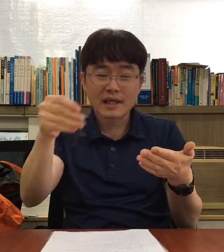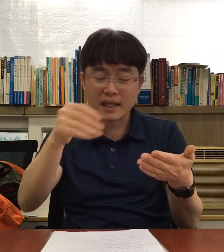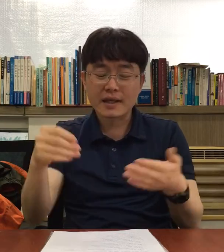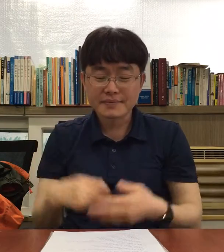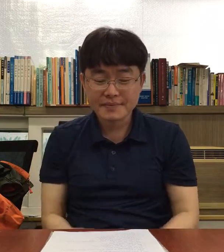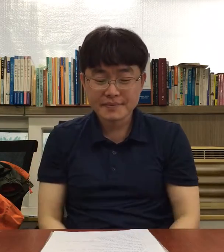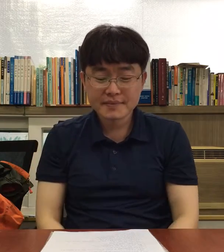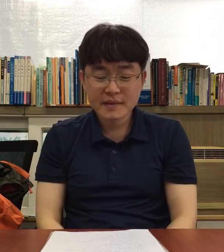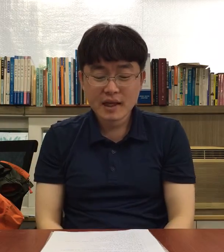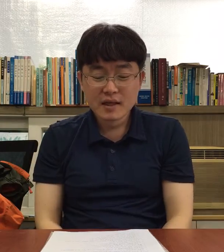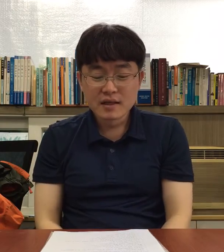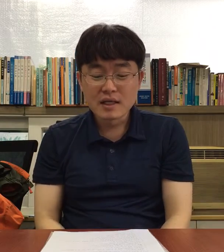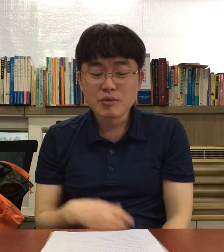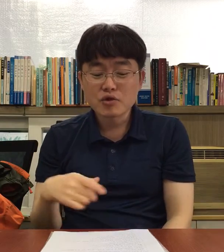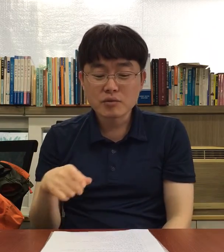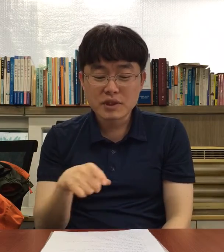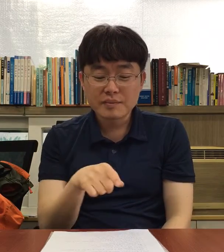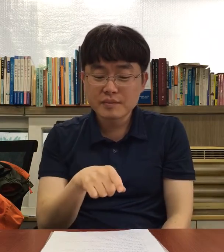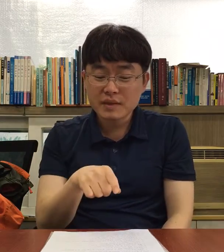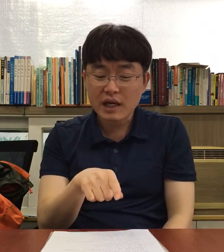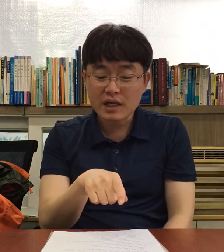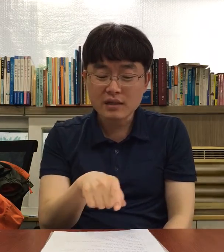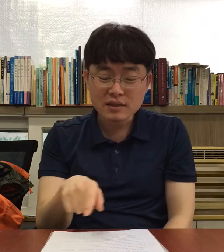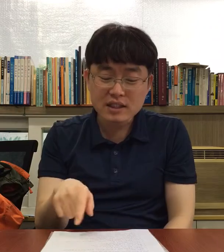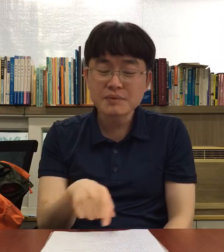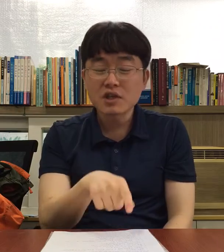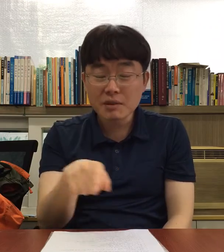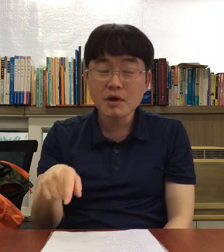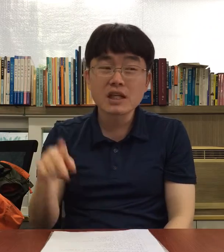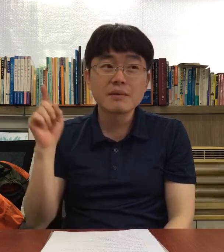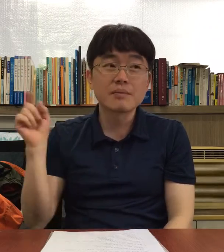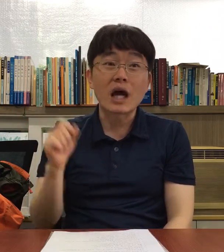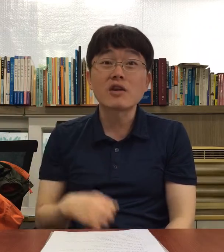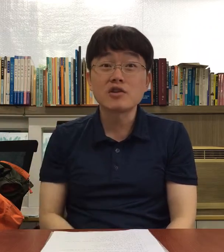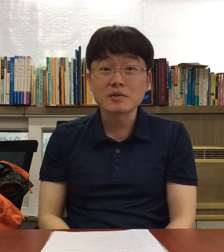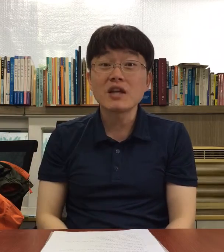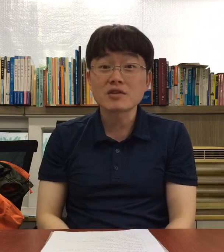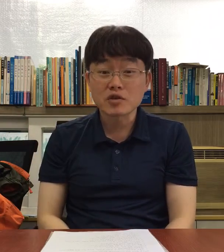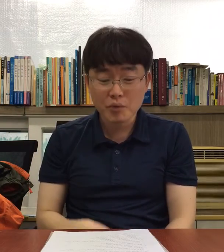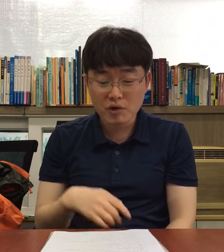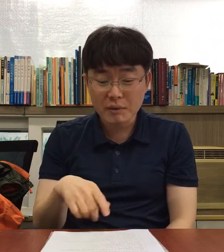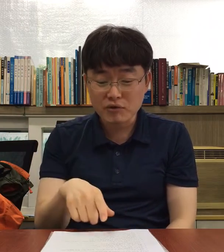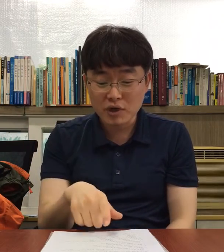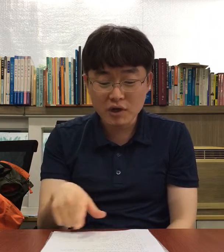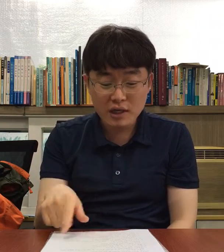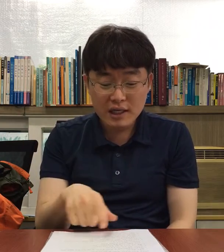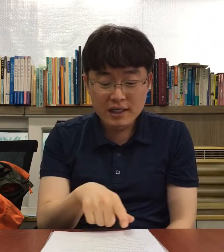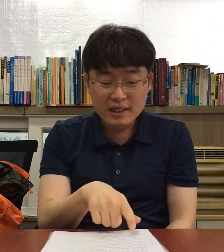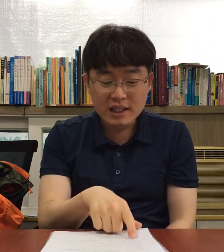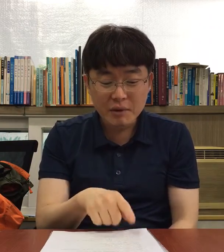네. 일부러 좀 이제 가급적이면 이 단어들을 좀 살려서 좀 표현을 해봤고요. 그 다음